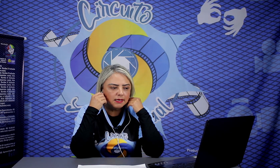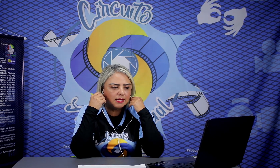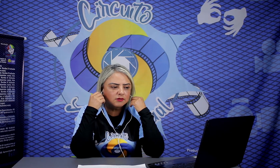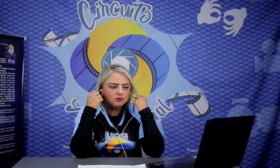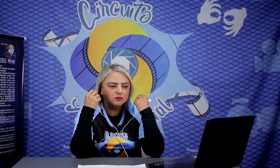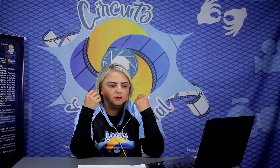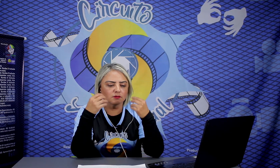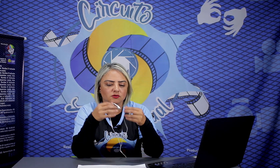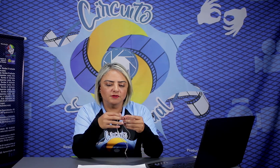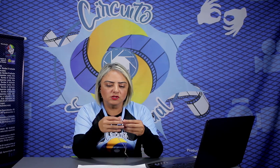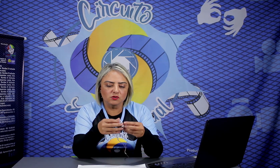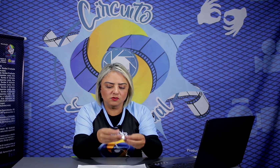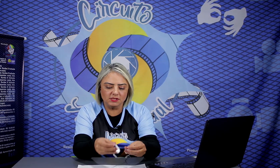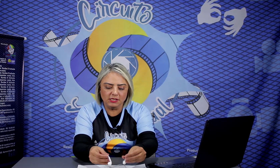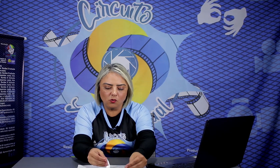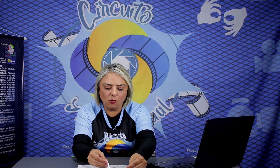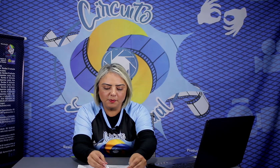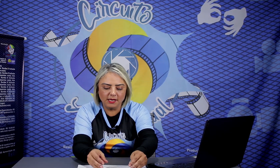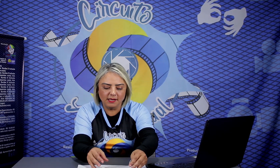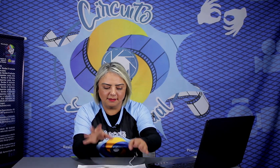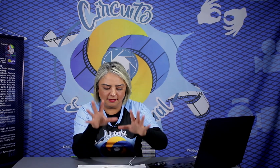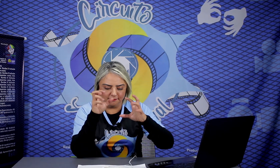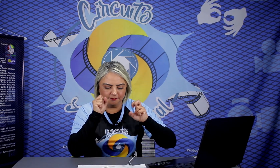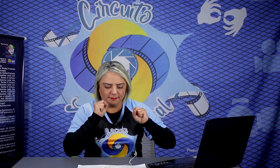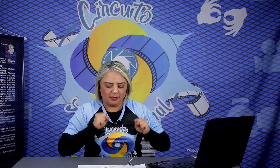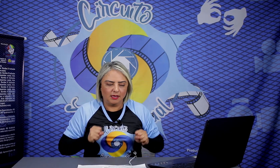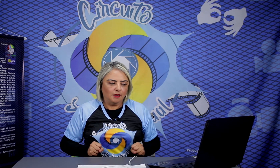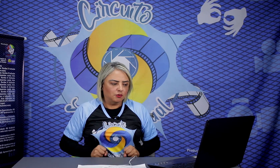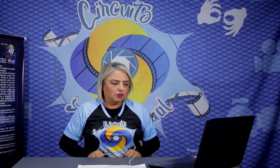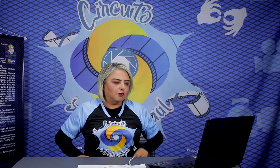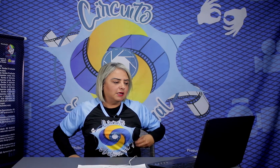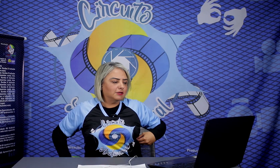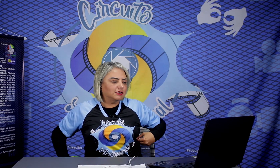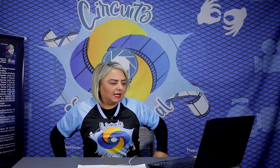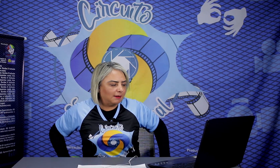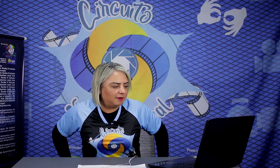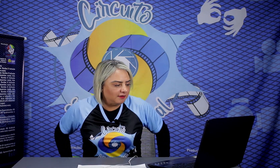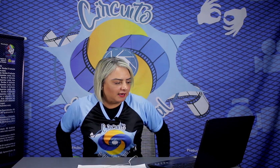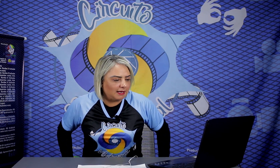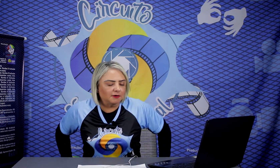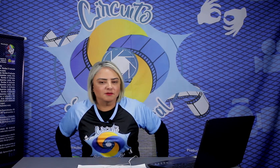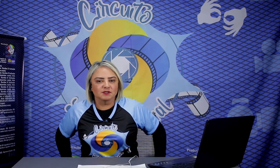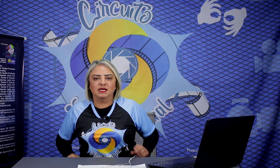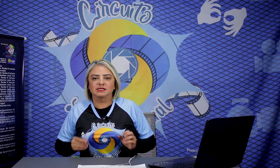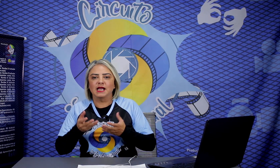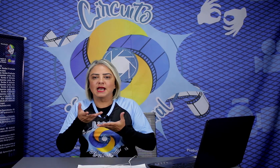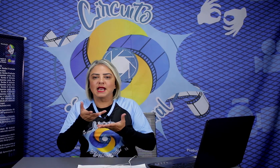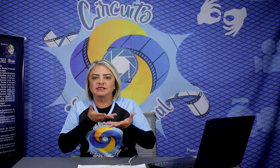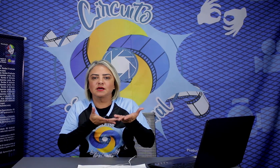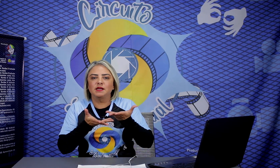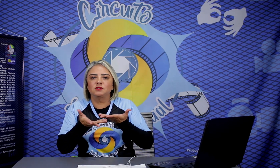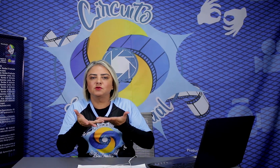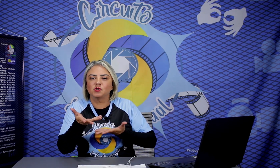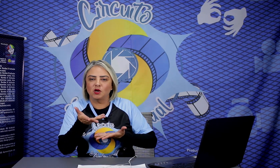Cleiton, deixa eu ver se eu consegui compreender. Porque eu ia chegar para falar para você essa relação entre os